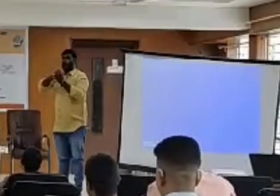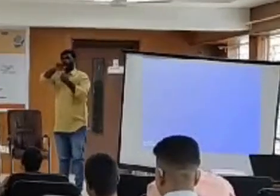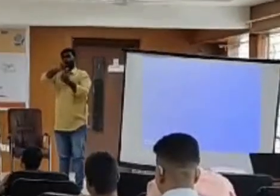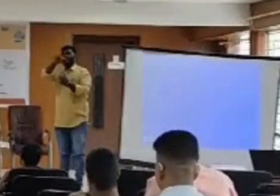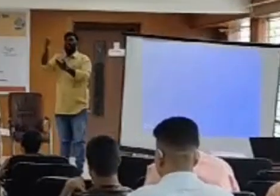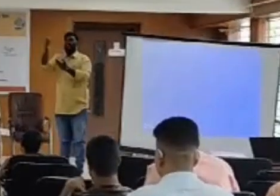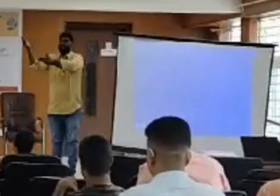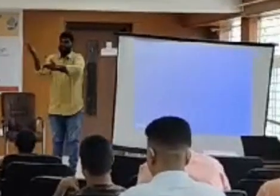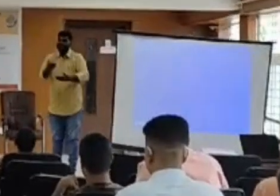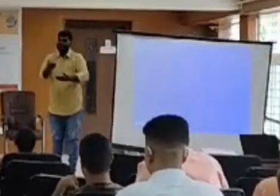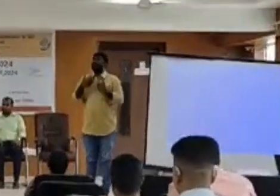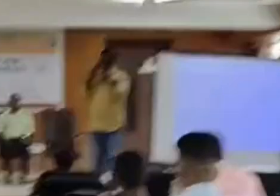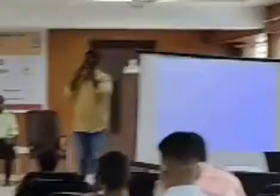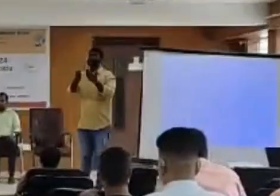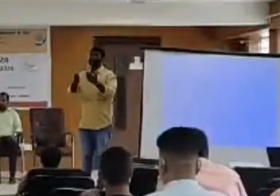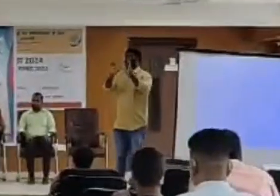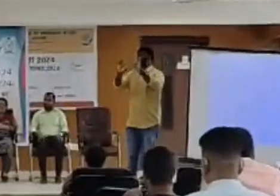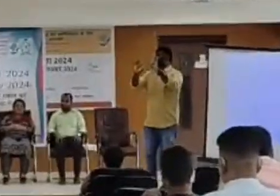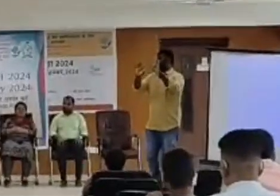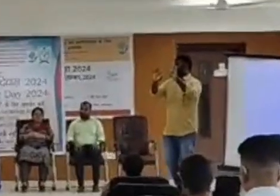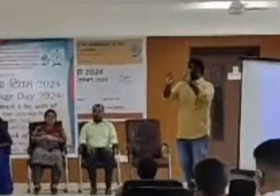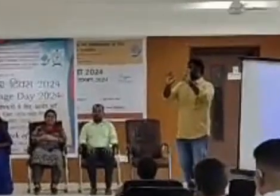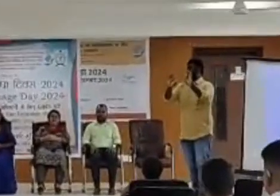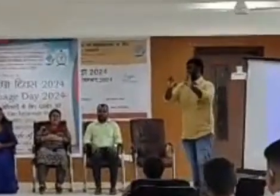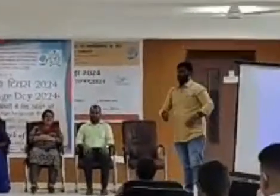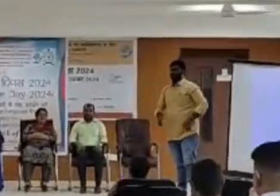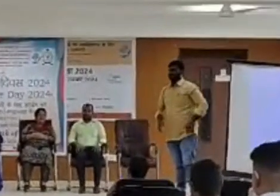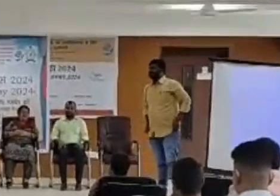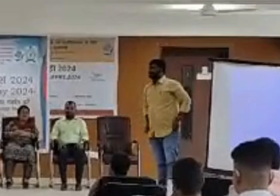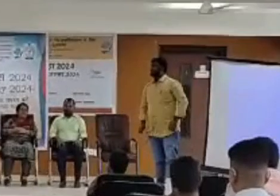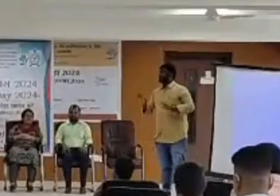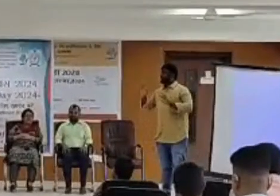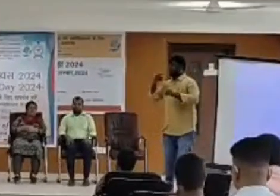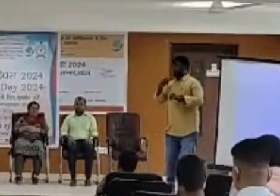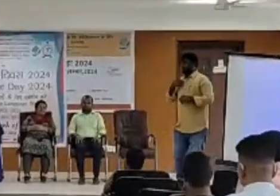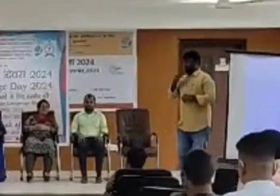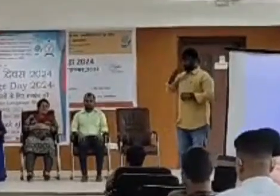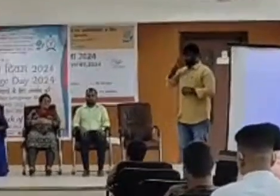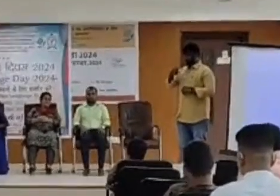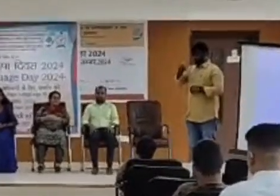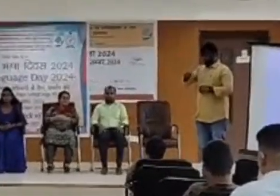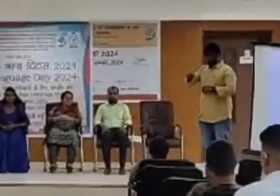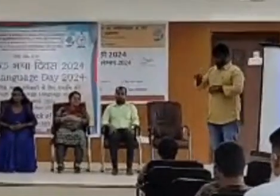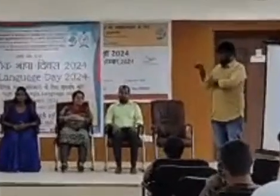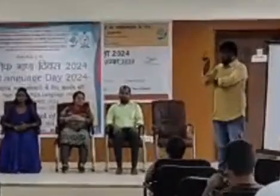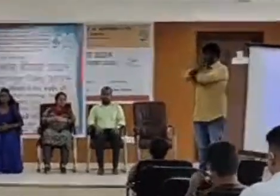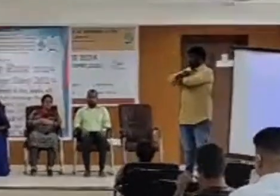ವಾಲಂಟಿಯರ್ಸ್ ಯಾರಿದ್ದಾರೆ ಅವ್ರಿಗೆಲ್ಲರಿಗೂ, TRC ಸ್ಟಾಫ್ಗೆ ಎಲ್ಲರಿಗೂ ವಂದನೆಗಳು.